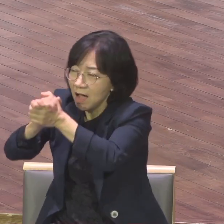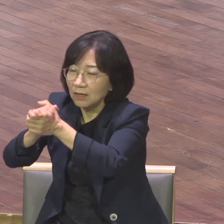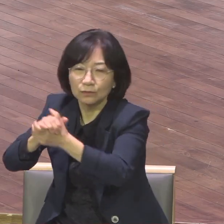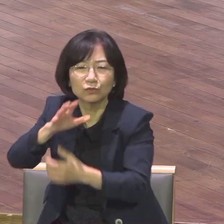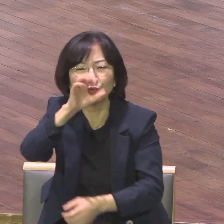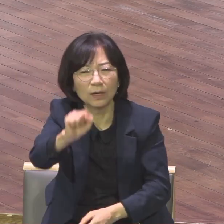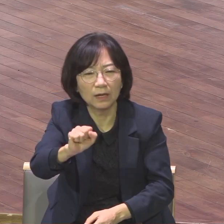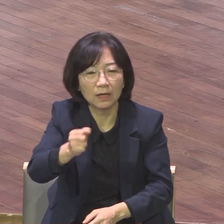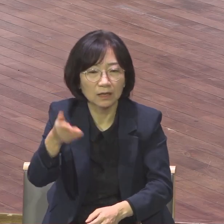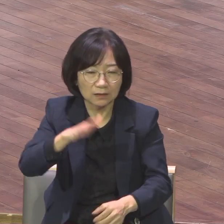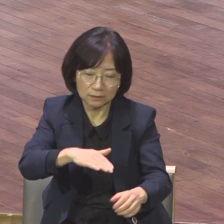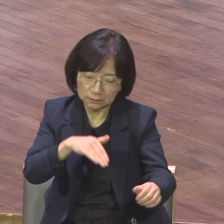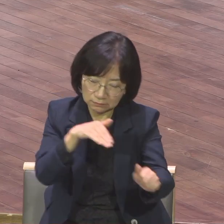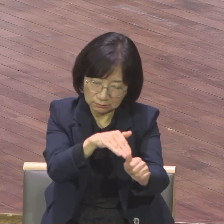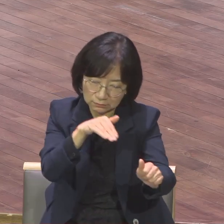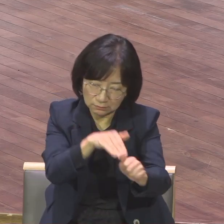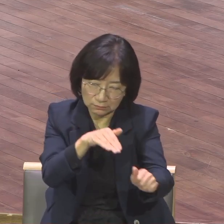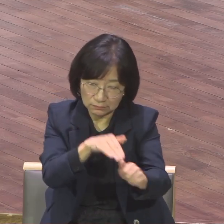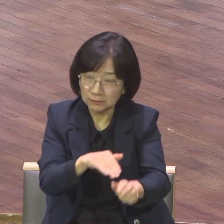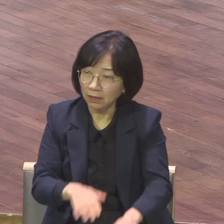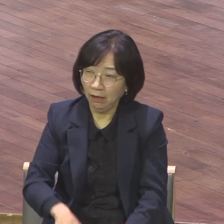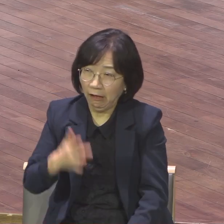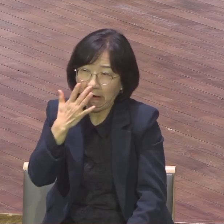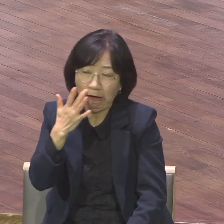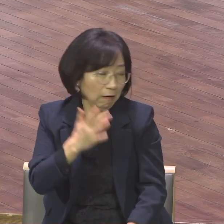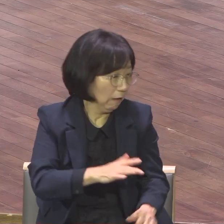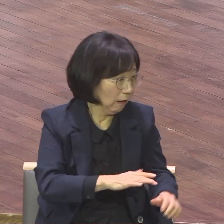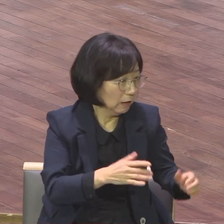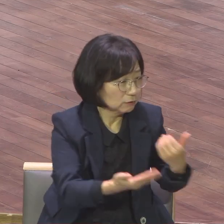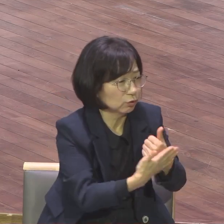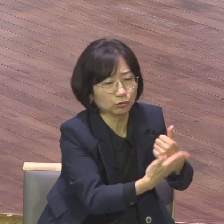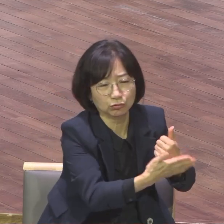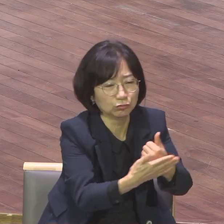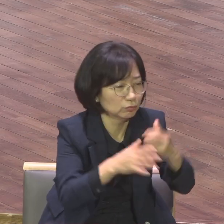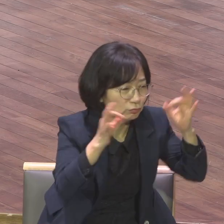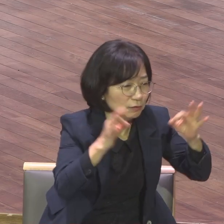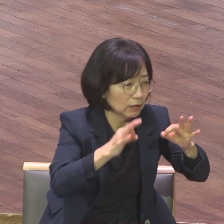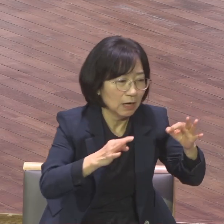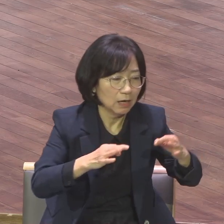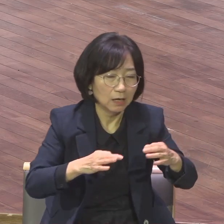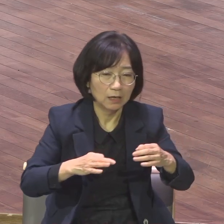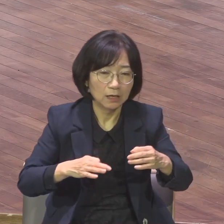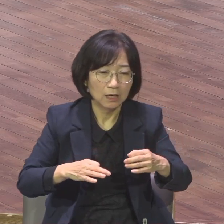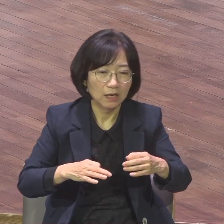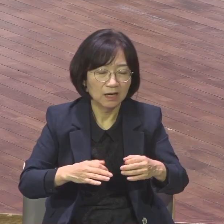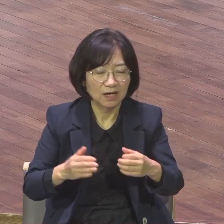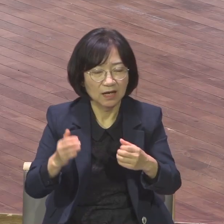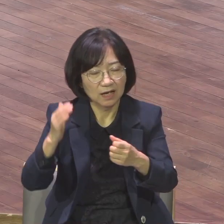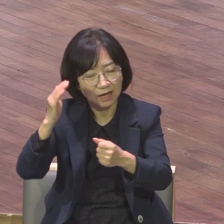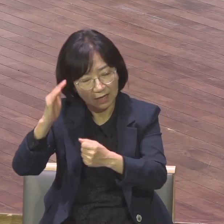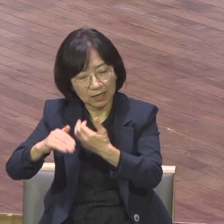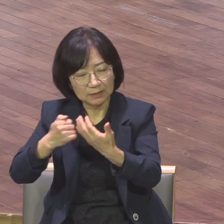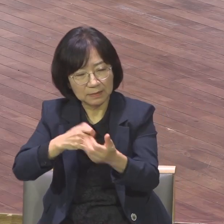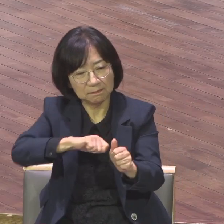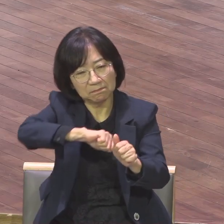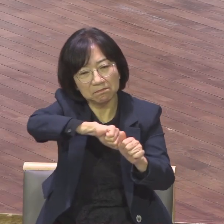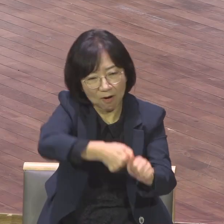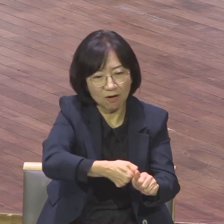그러니까 뭐요? 포로로 잡혀가도록 놔두버리죠. 하나님이 하시는 거지. 역사의